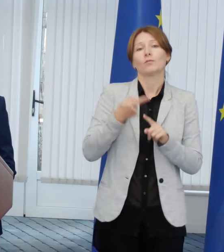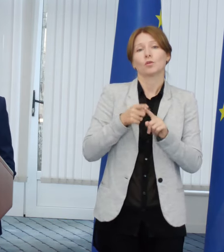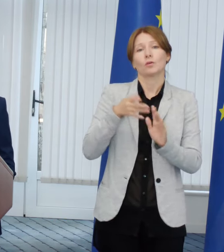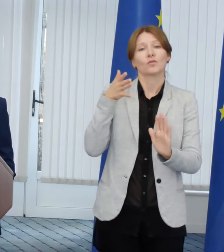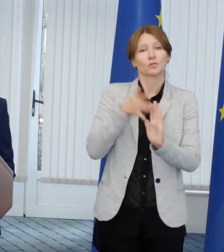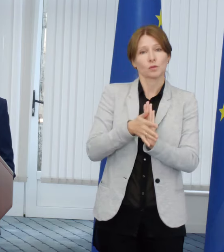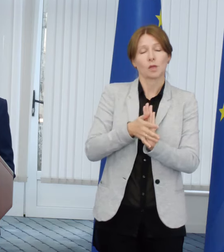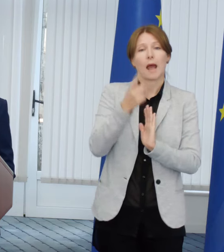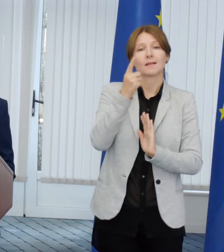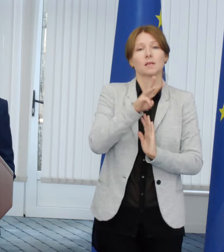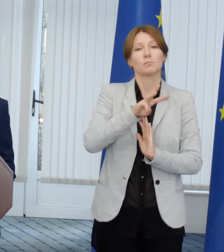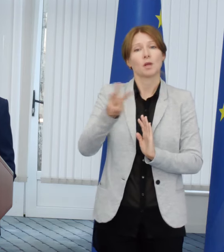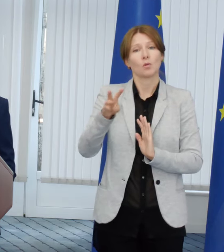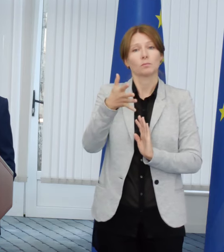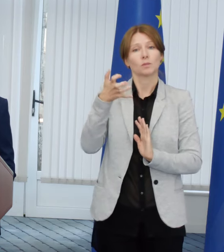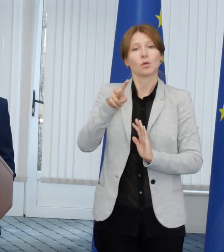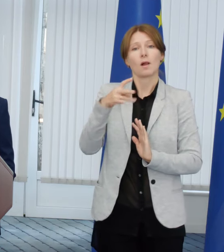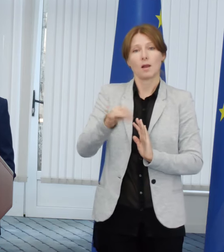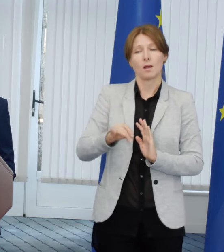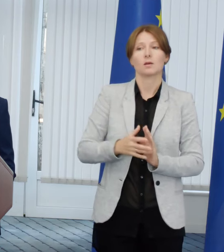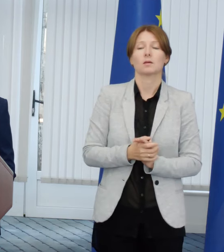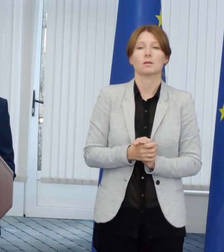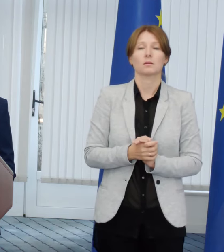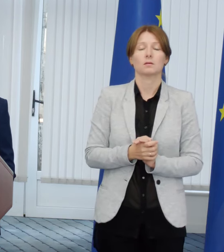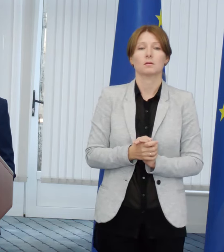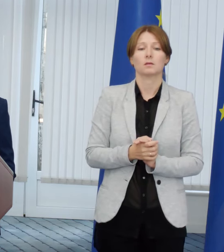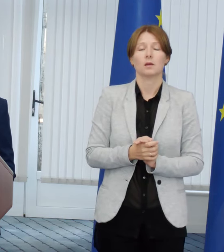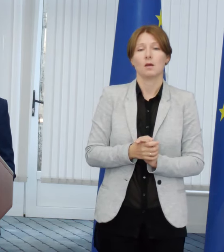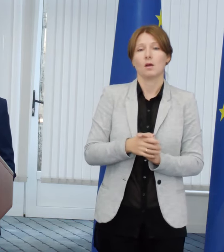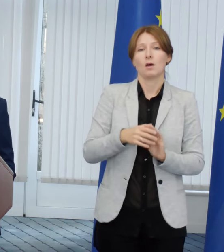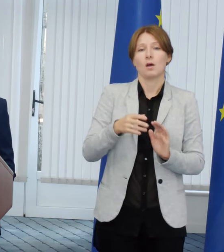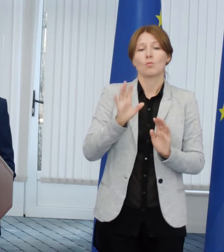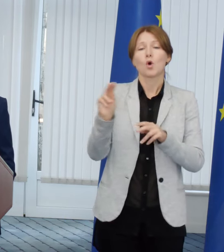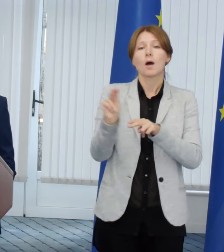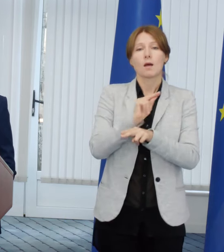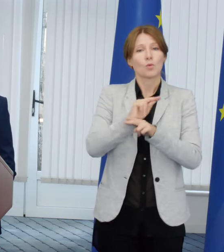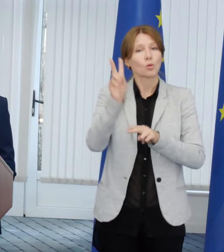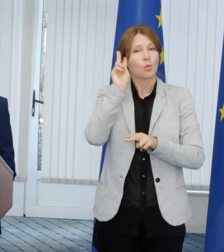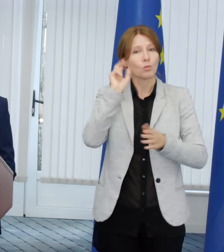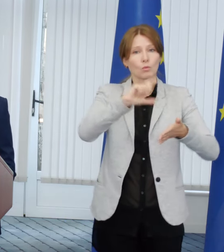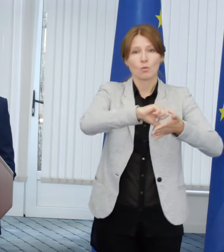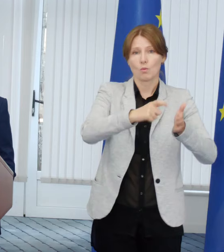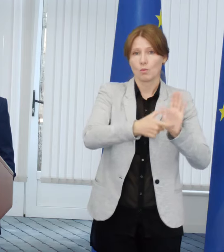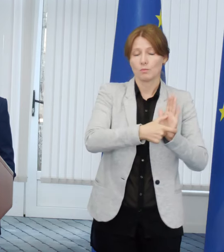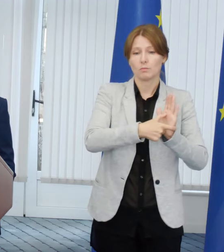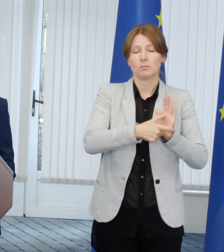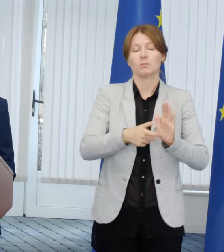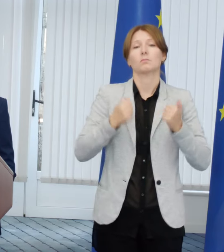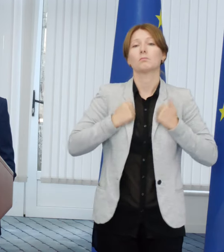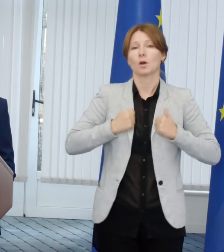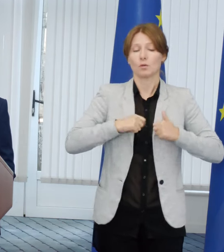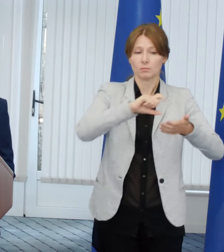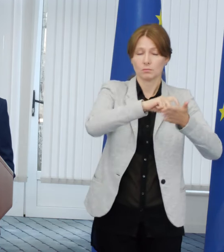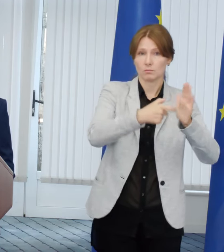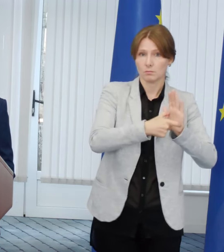de 1.500.000 de lei și vor fi reparate blocurile sanitare, vor fi